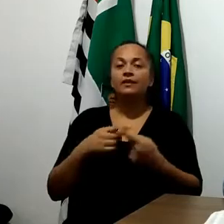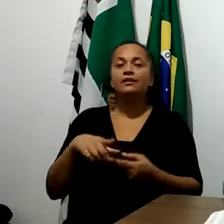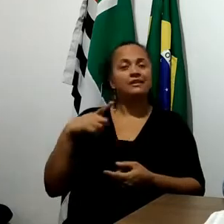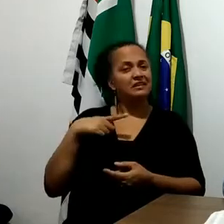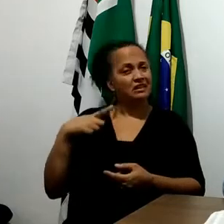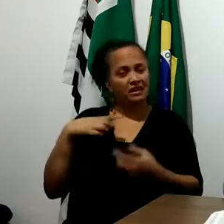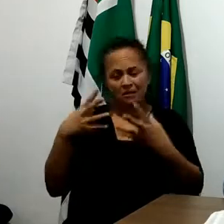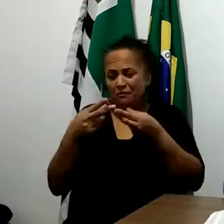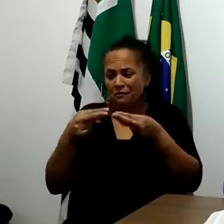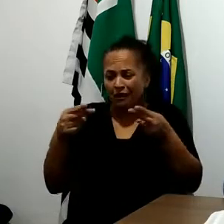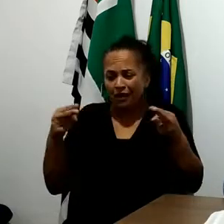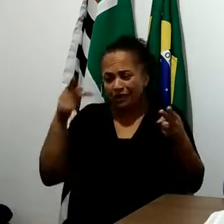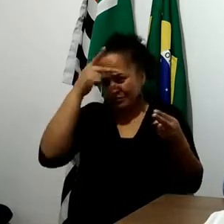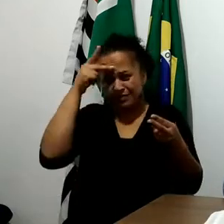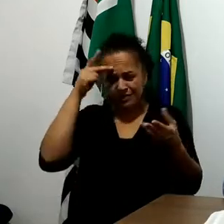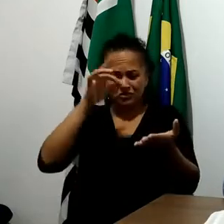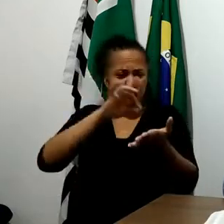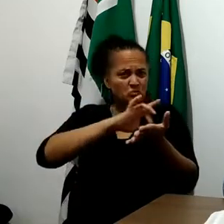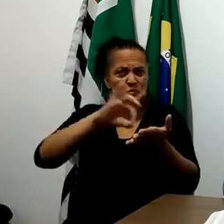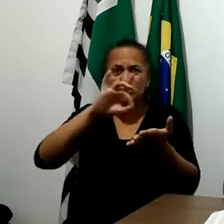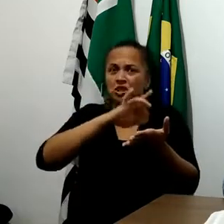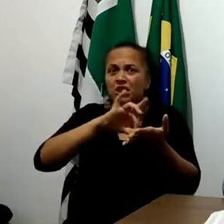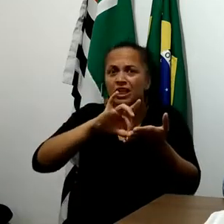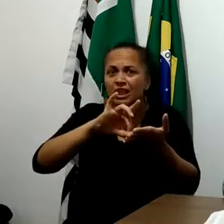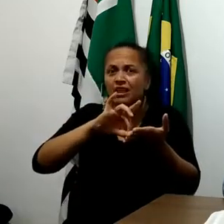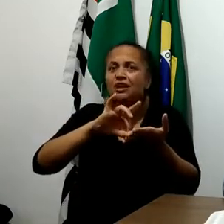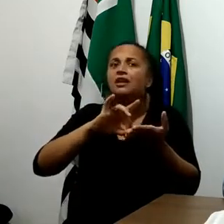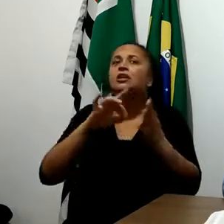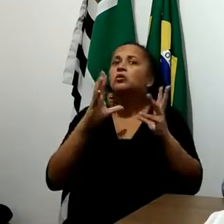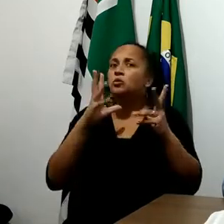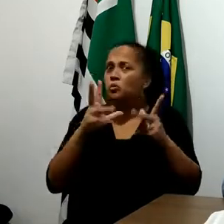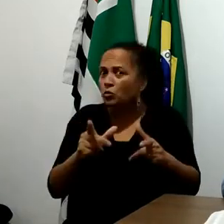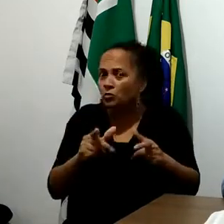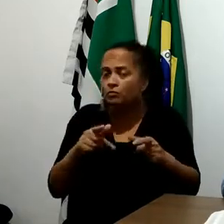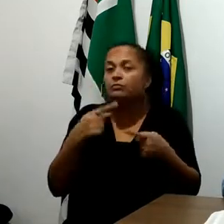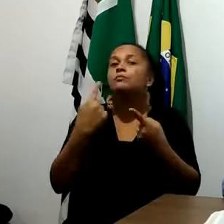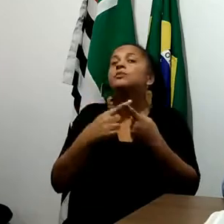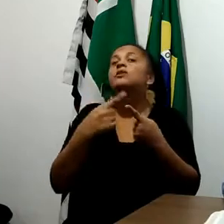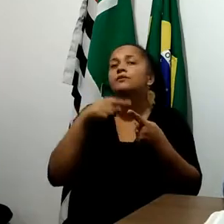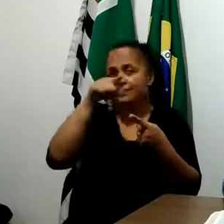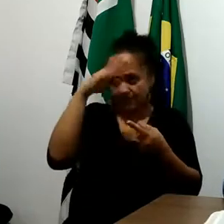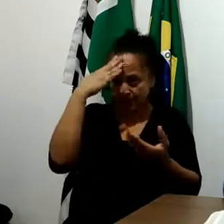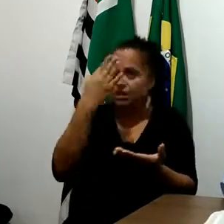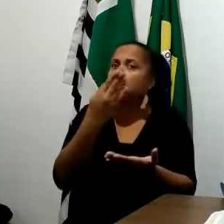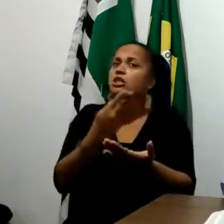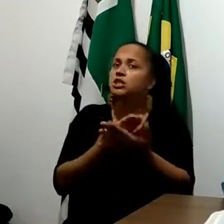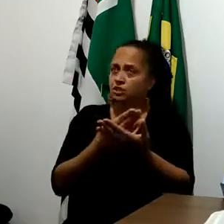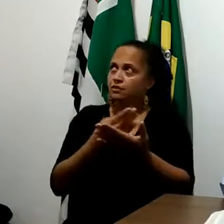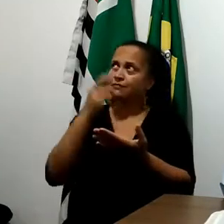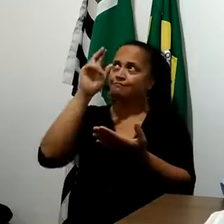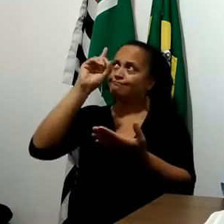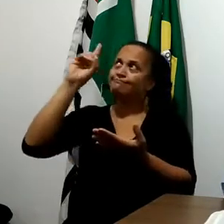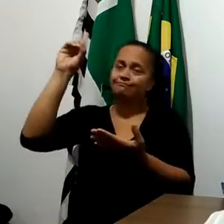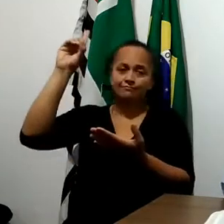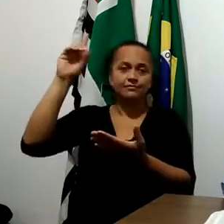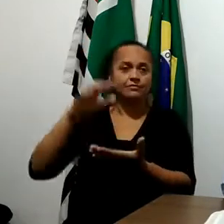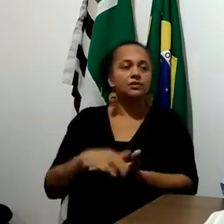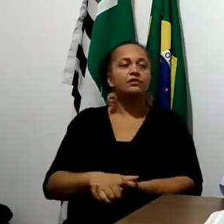de todos por causa do meu nome. De quantos? De todos. Ele diz, vocês vão ser